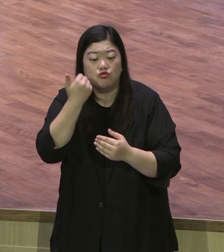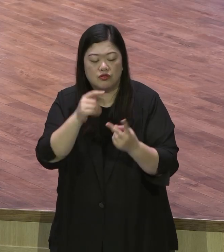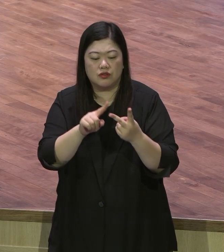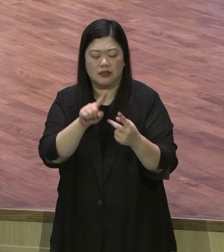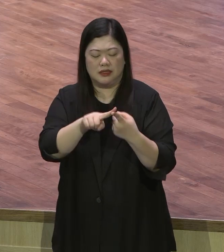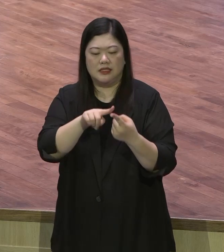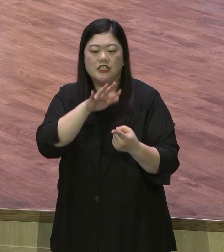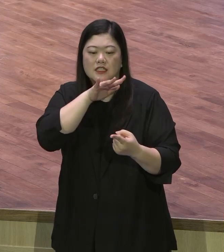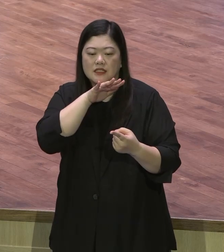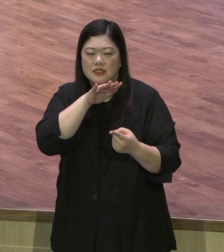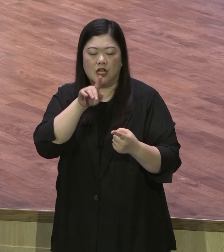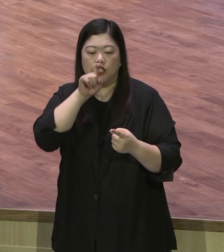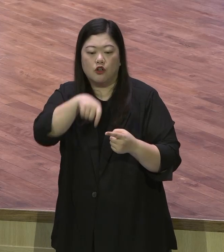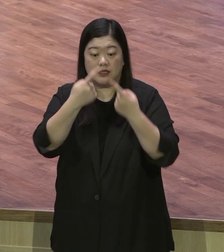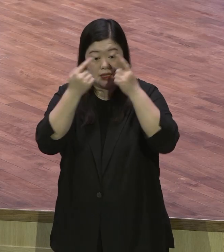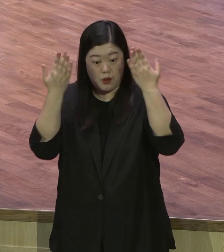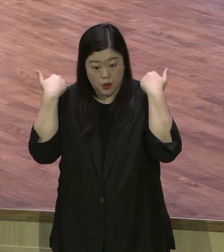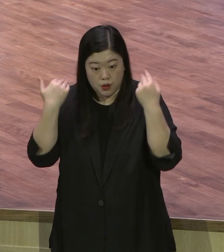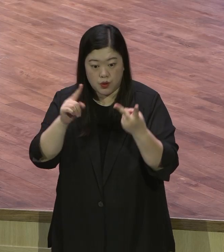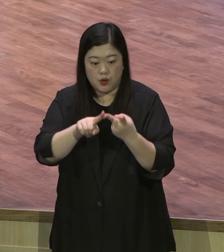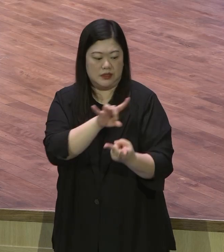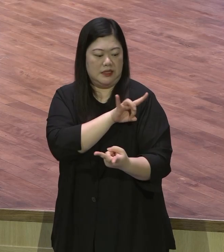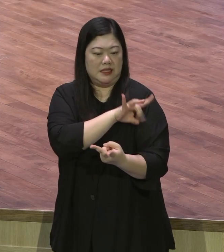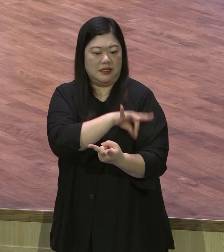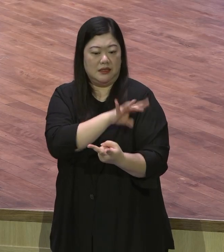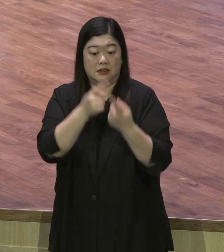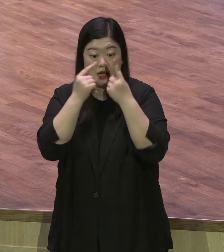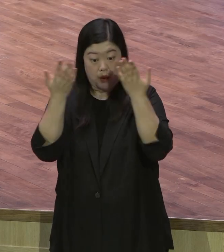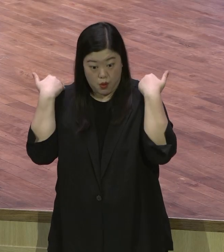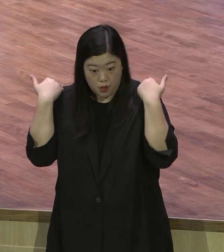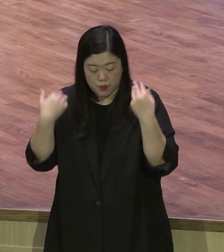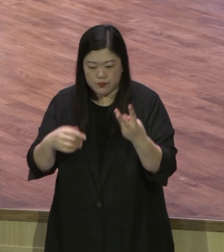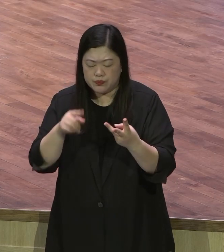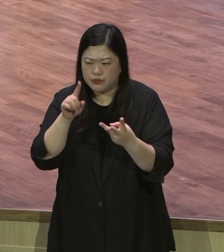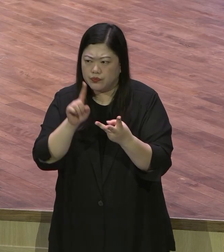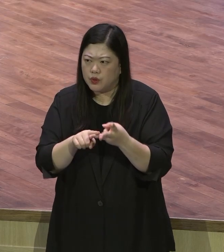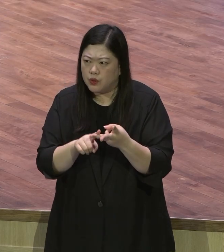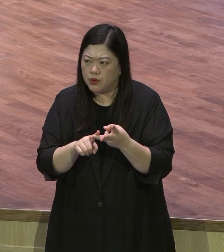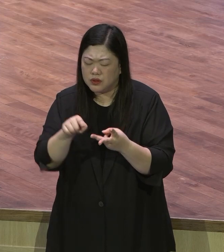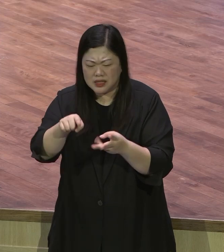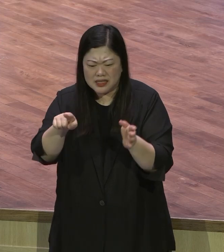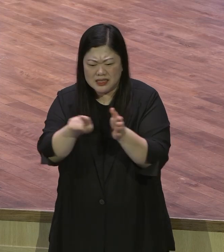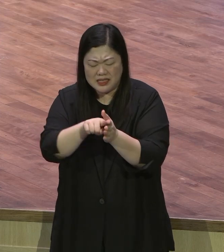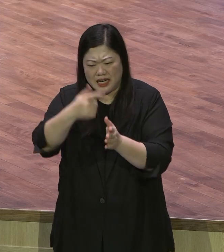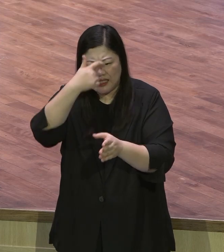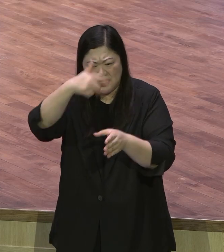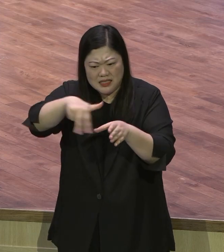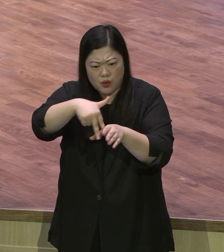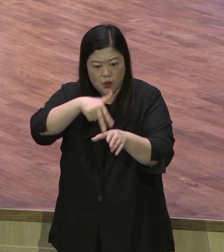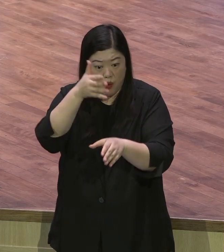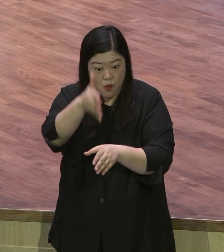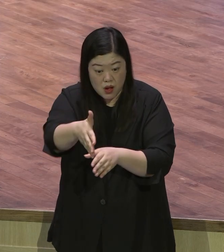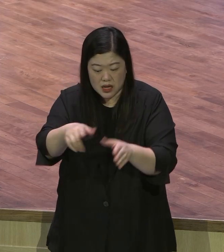다 기독 다 자유주의예요. 지금 기독교 학과 있잖아. 뭐 신학과 있고 있죠. 전부 다